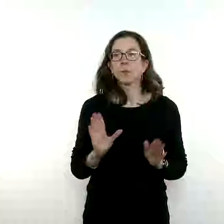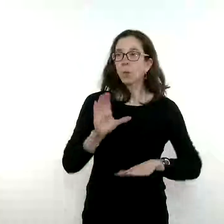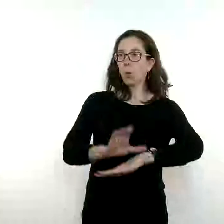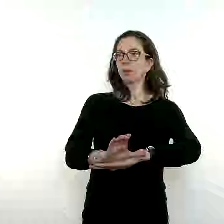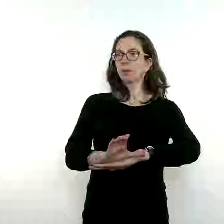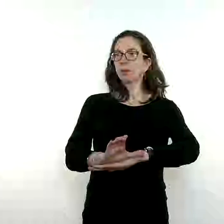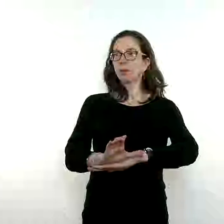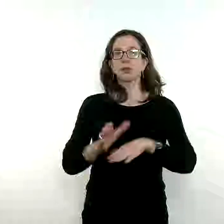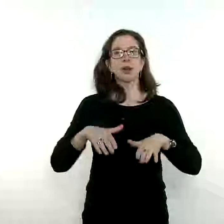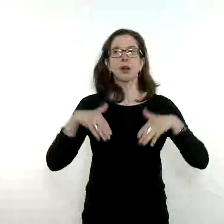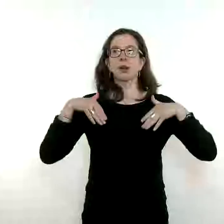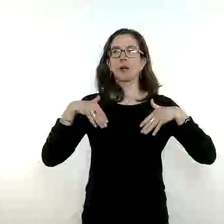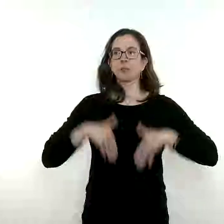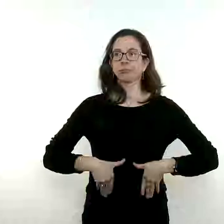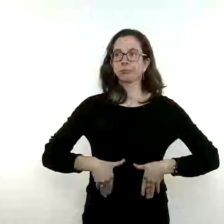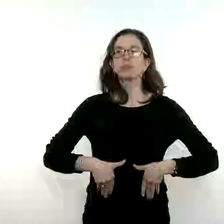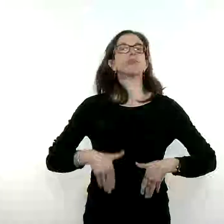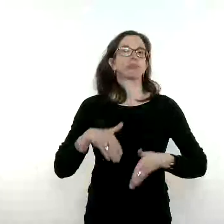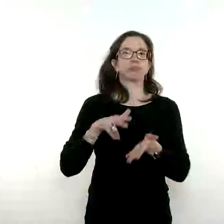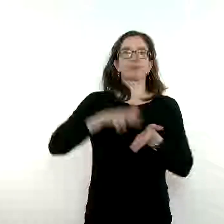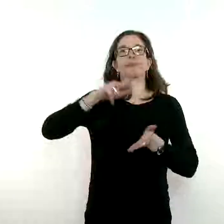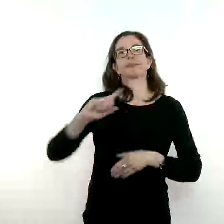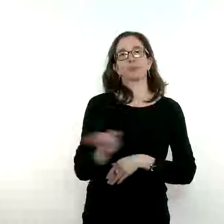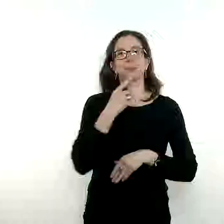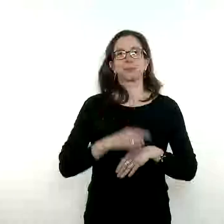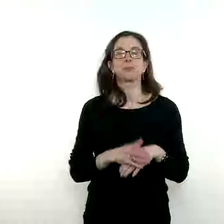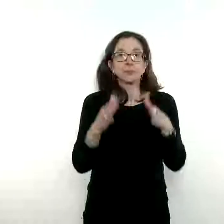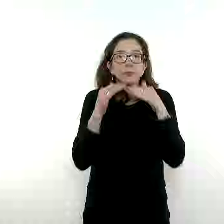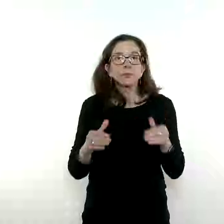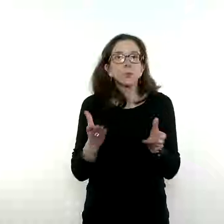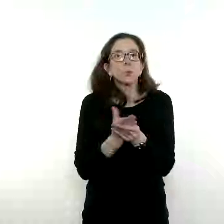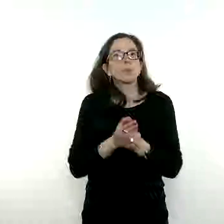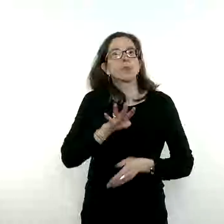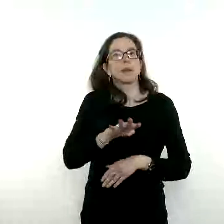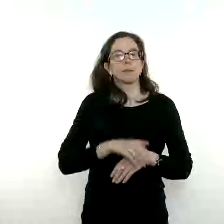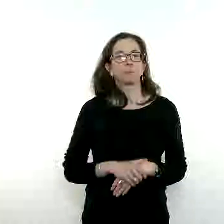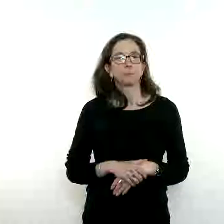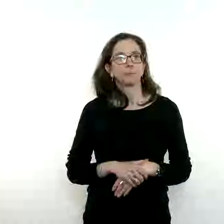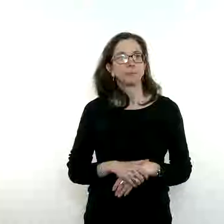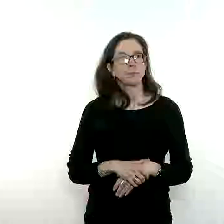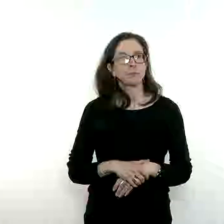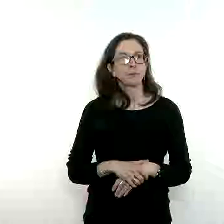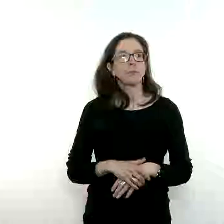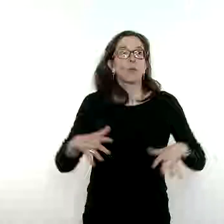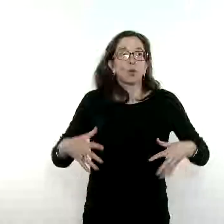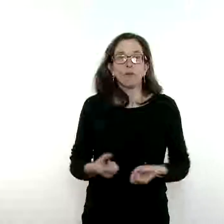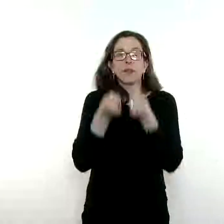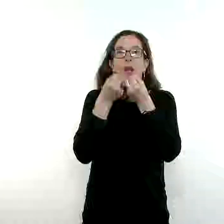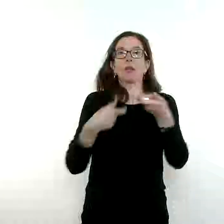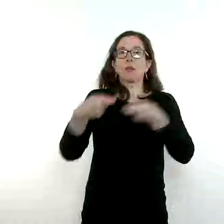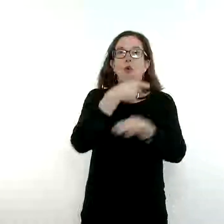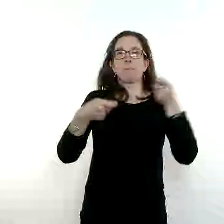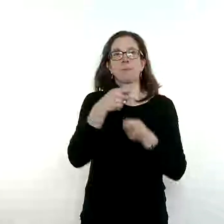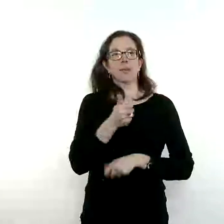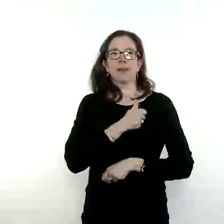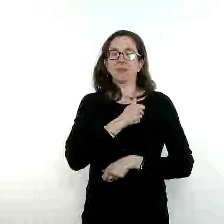Contre? Abstention. Adopté à l'unanimité. Affaire 4. Périmètre de sauvegarde du commerce et de l'artisanat. Il s'agit de la